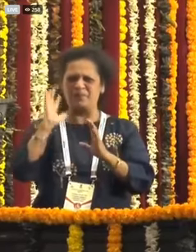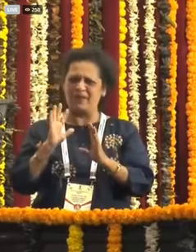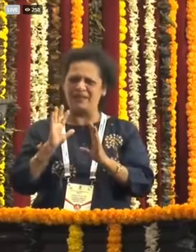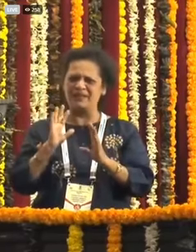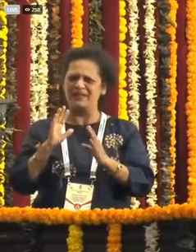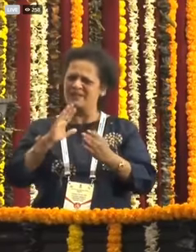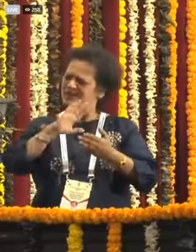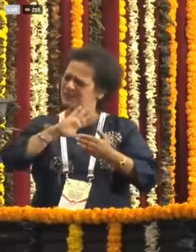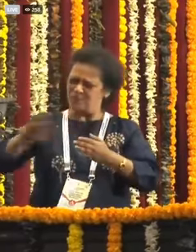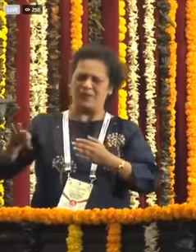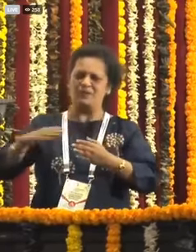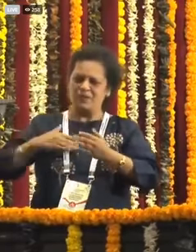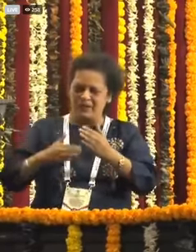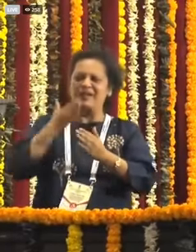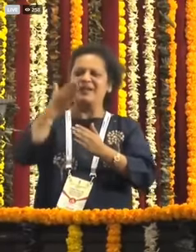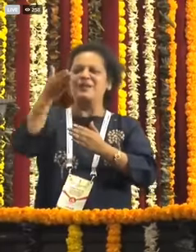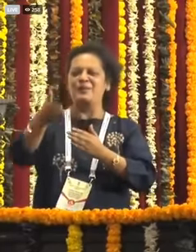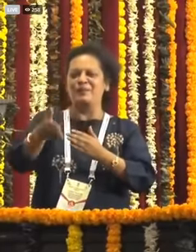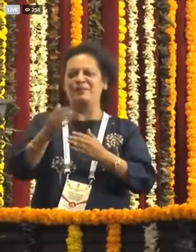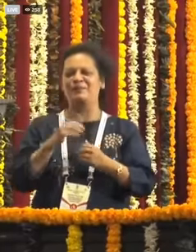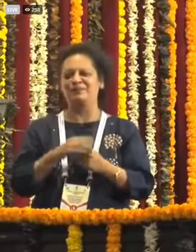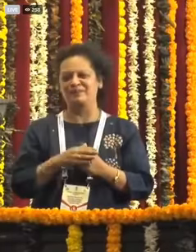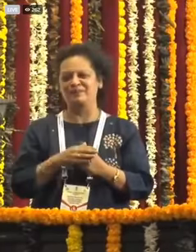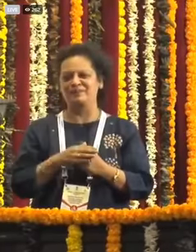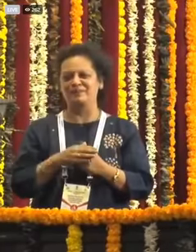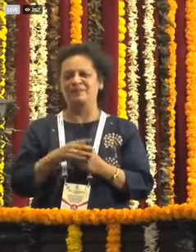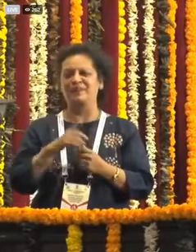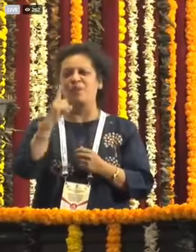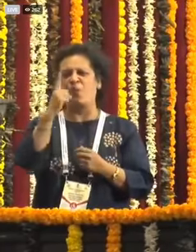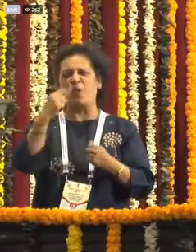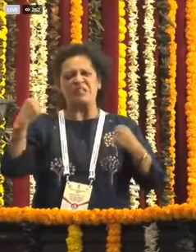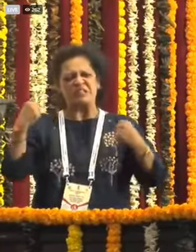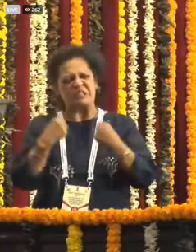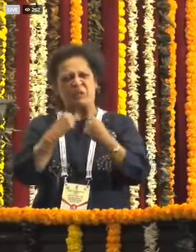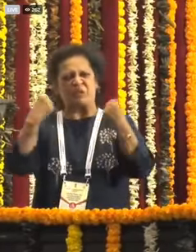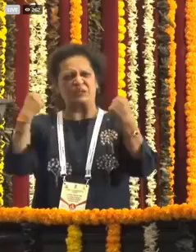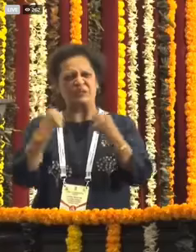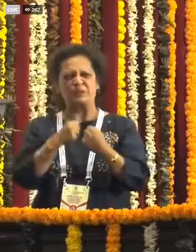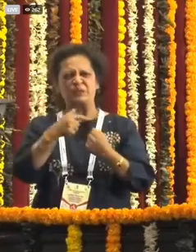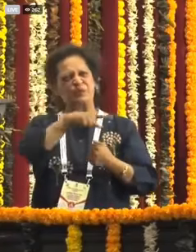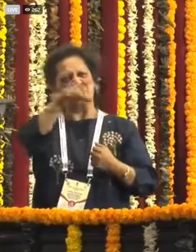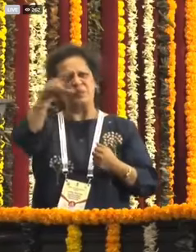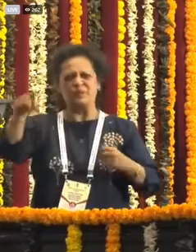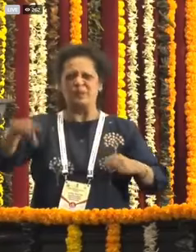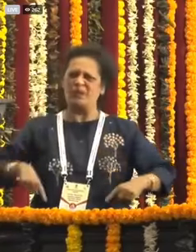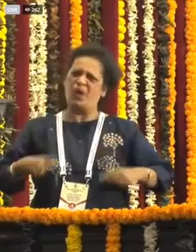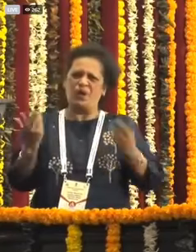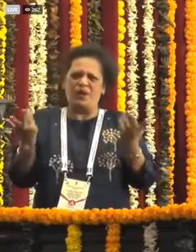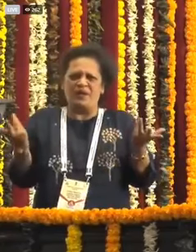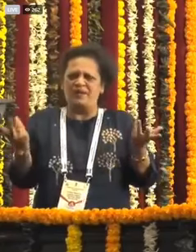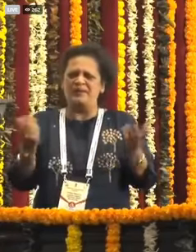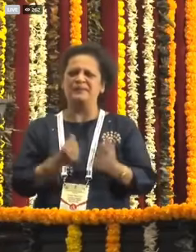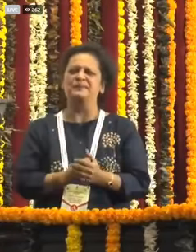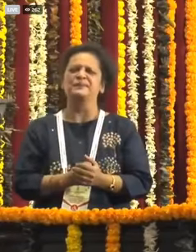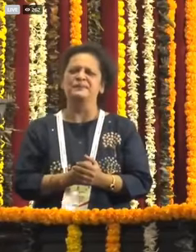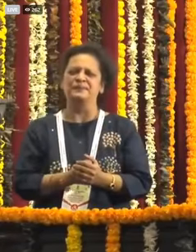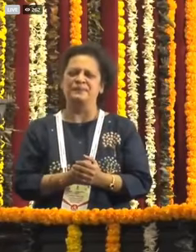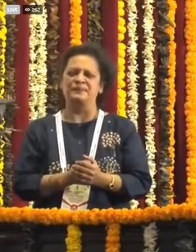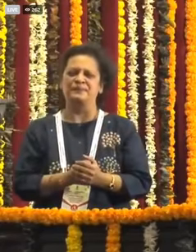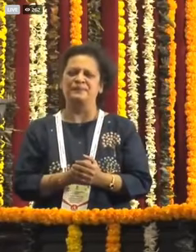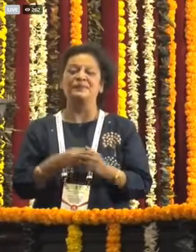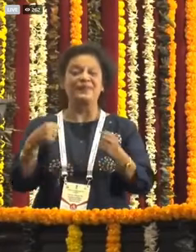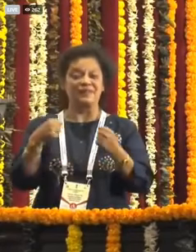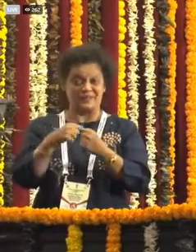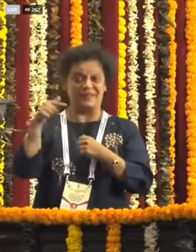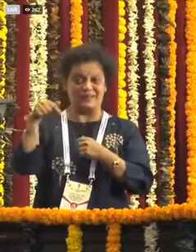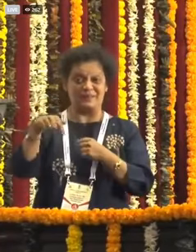या ठिकाणी पुढे जात असता एक संघर्ष जीवन संघर्ष आयुष्य आपण जगत असता आणि म्हणून या